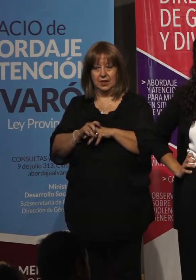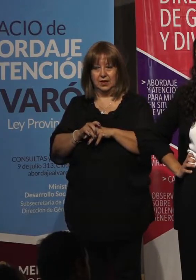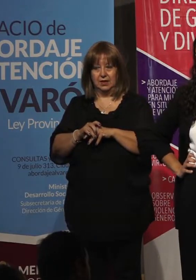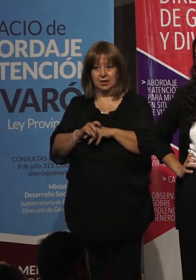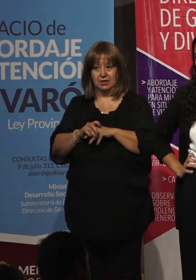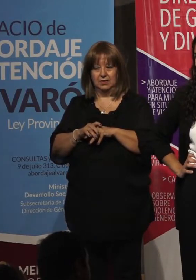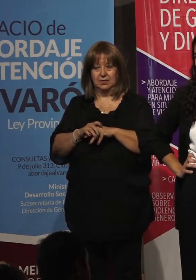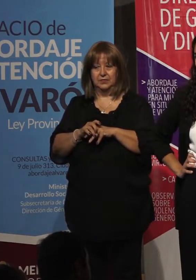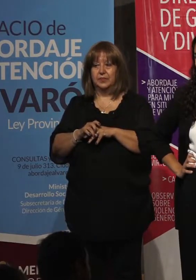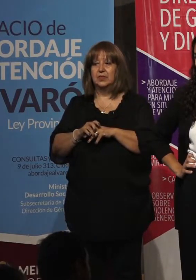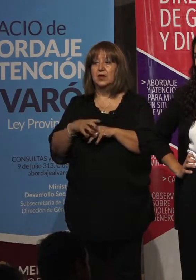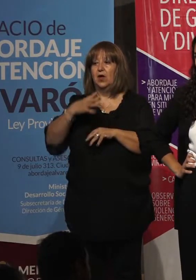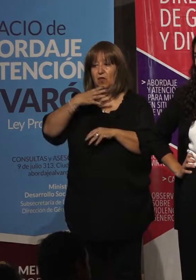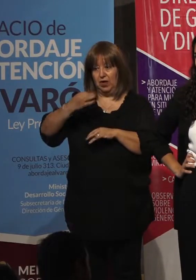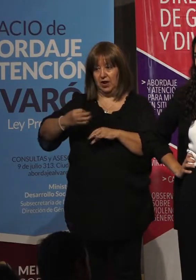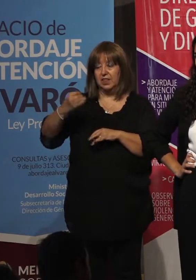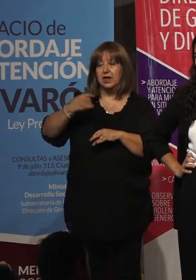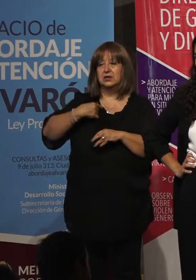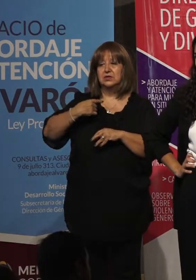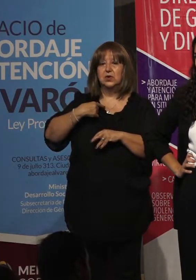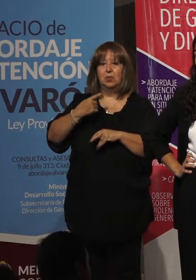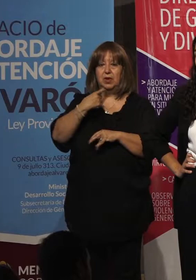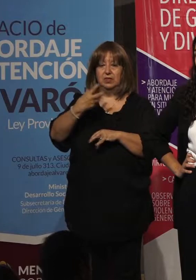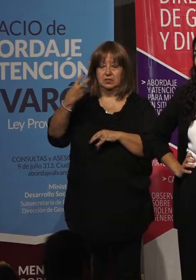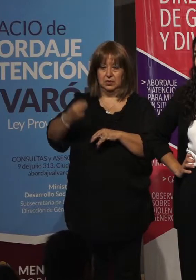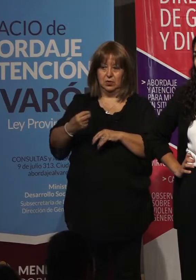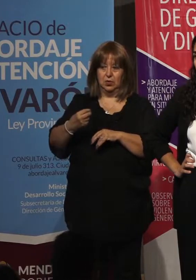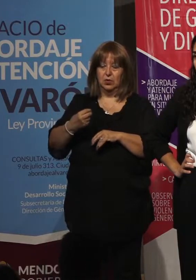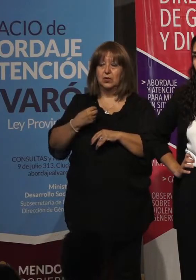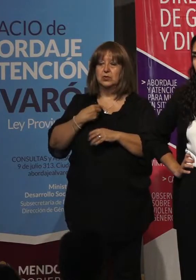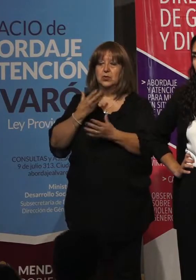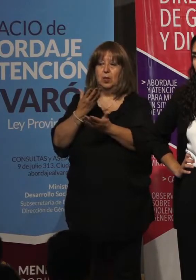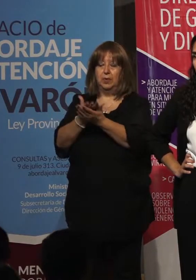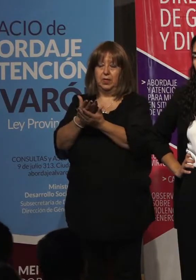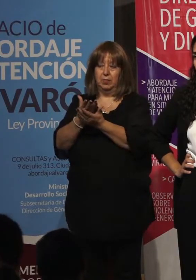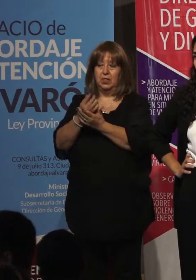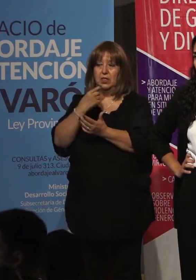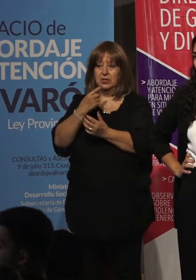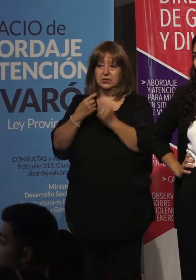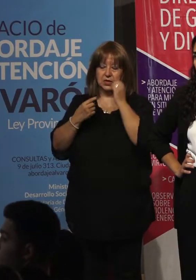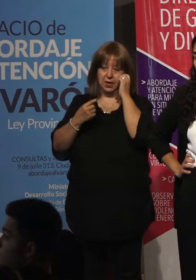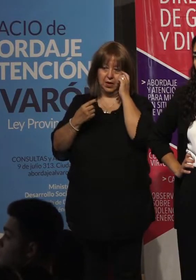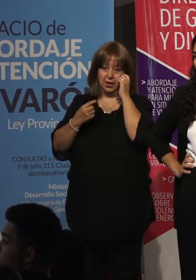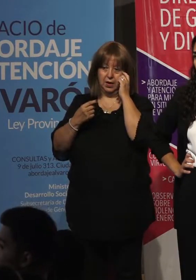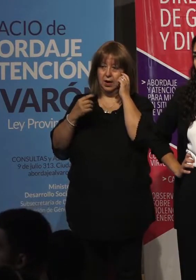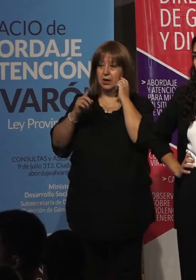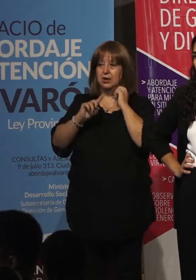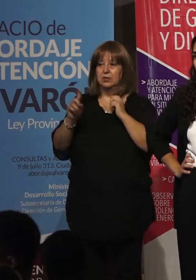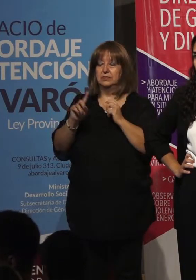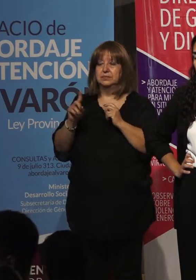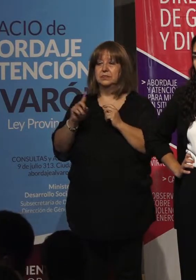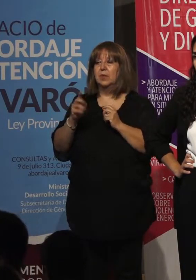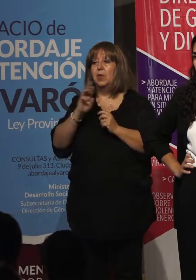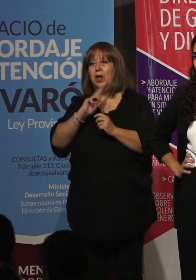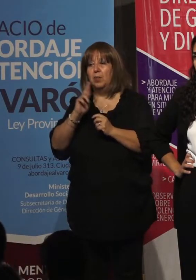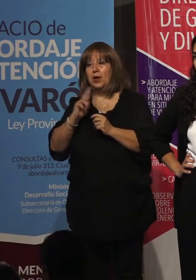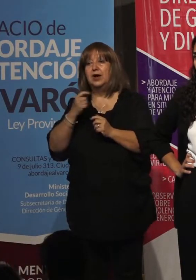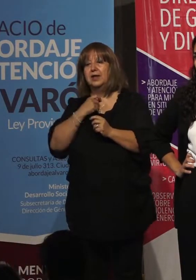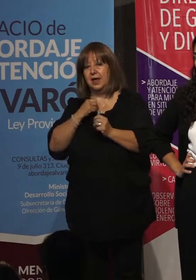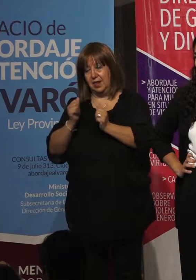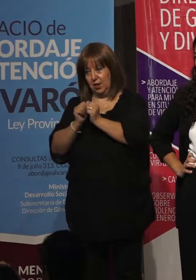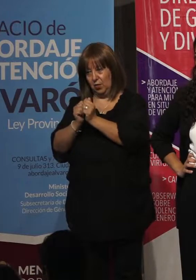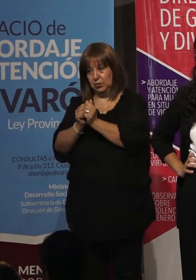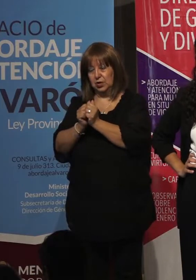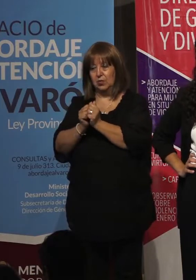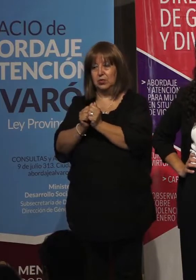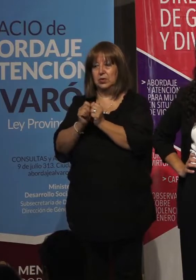exigible, tal cual. Que no te lo permite. Lo puedo exigir un montón, pero entre la necesidad de que la mujer pueda realizar la denuncia